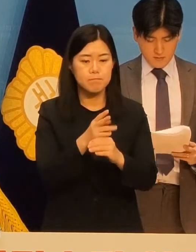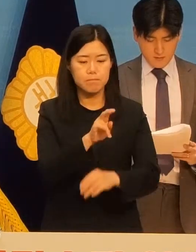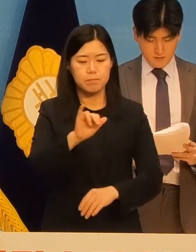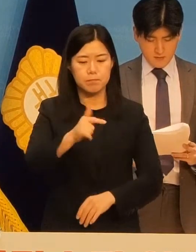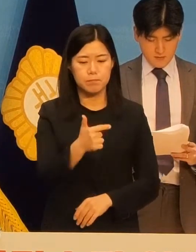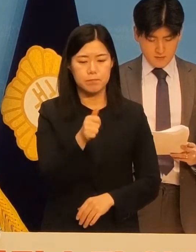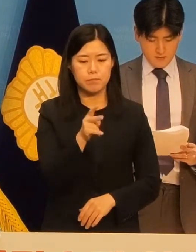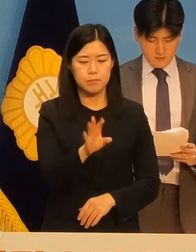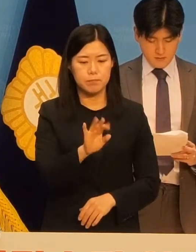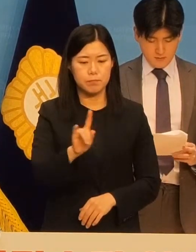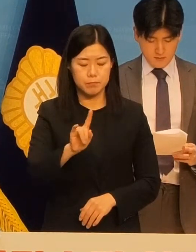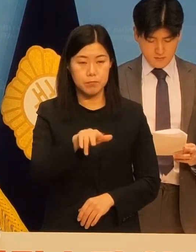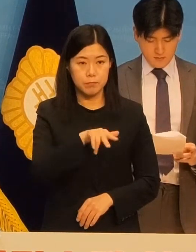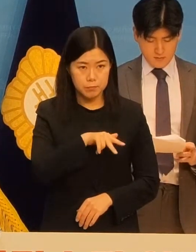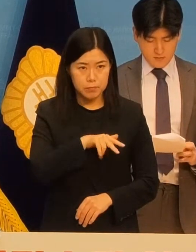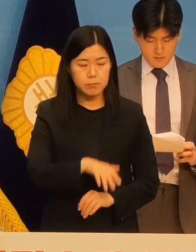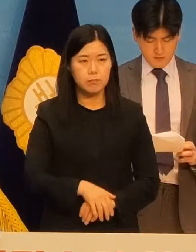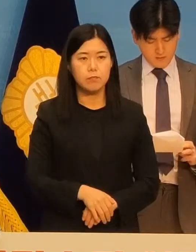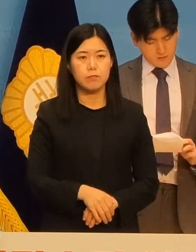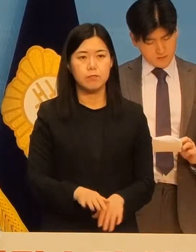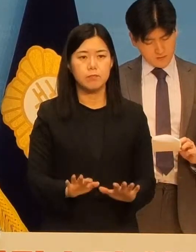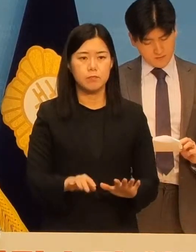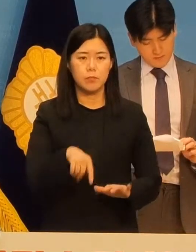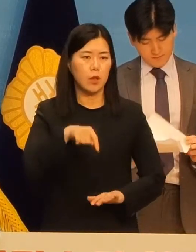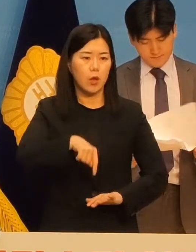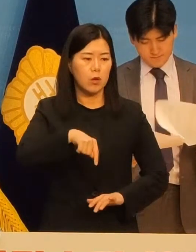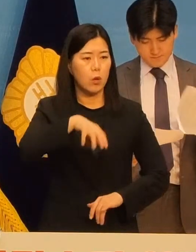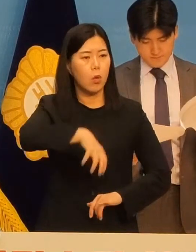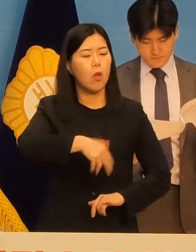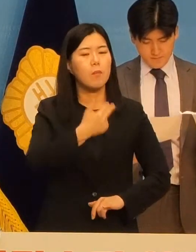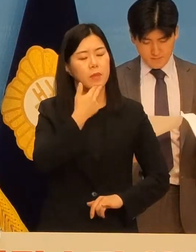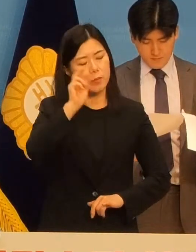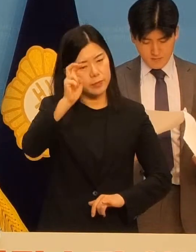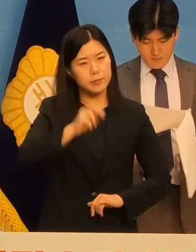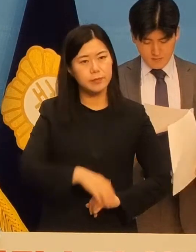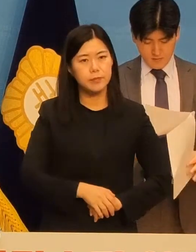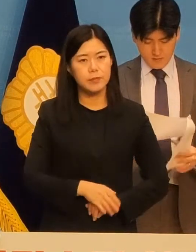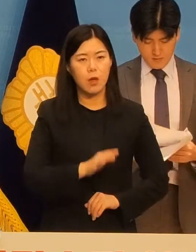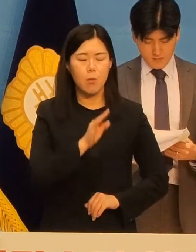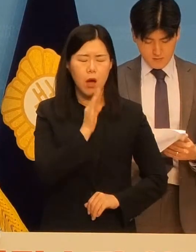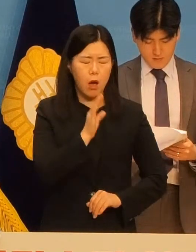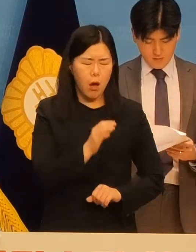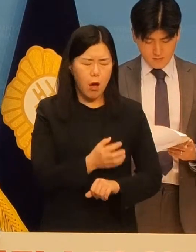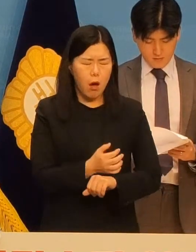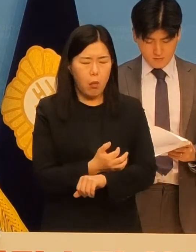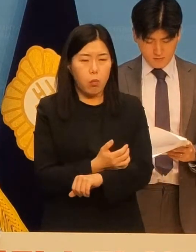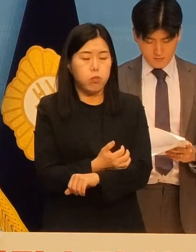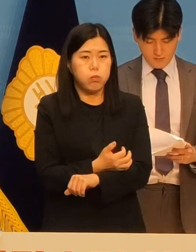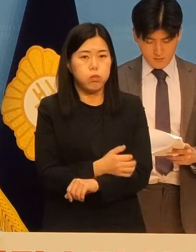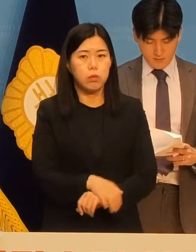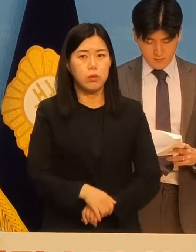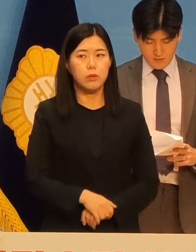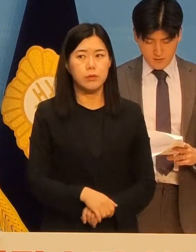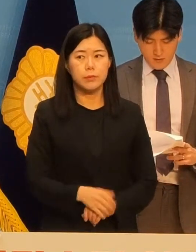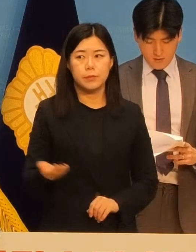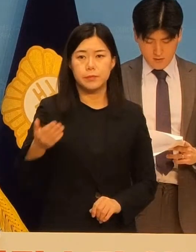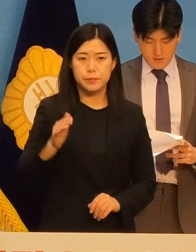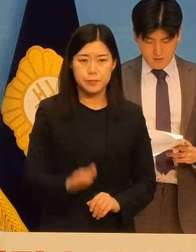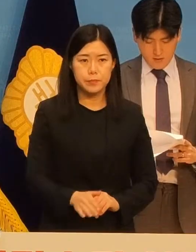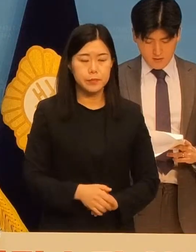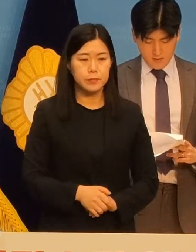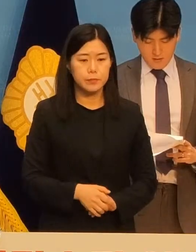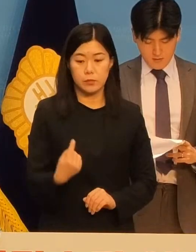민영배 의원님은 이 자리에 없었을 것입니다. 생각만 해도 끔찍합니다. 그럼에도